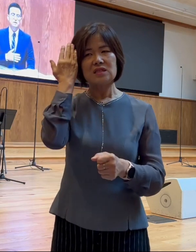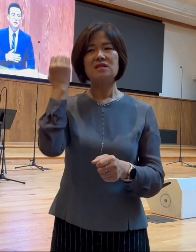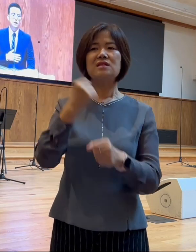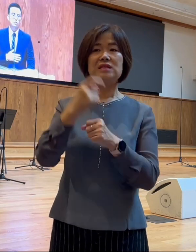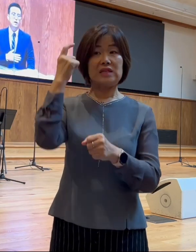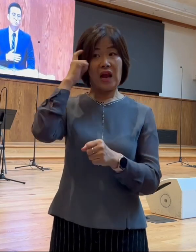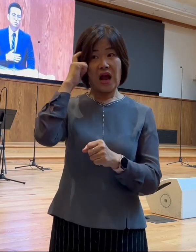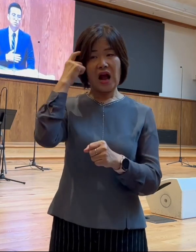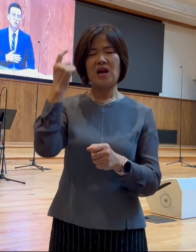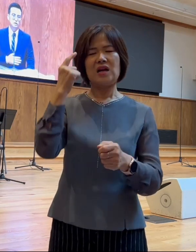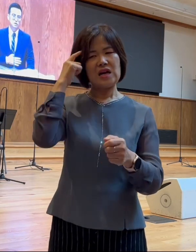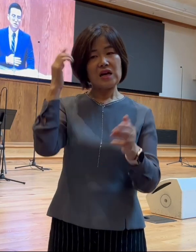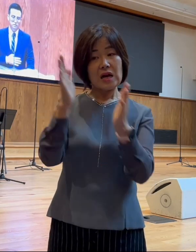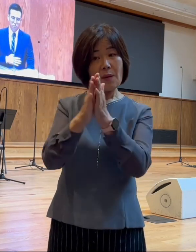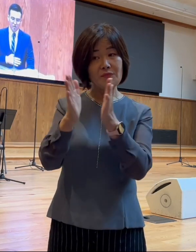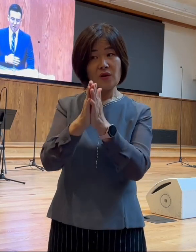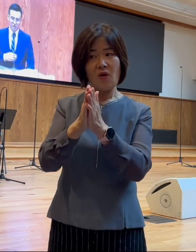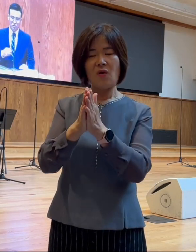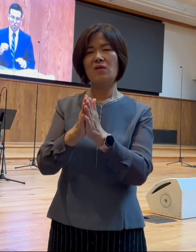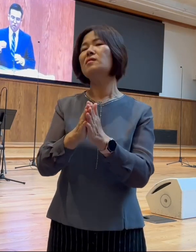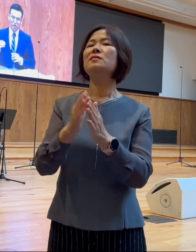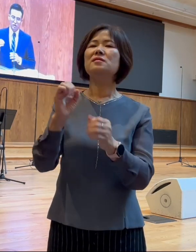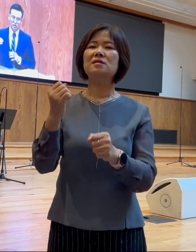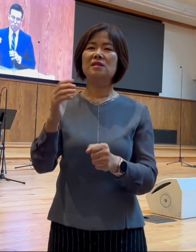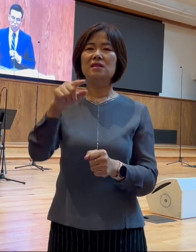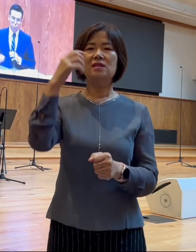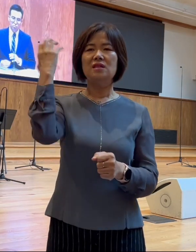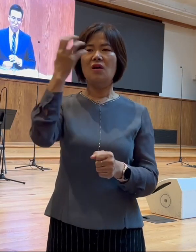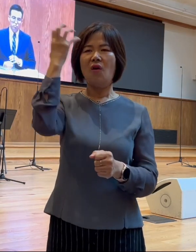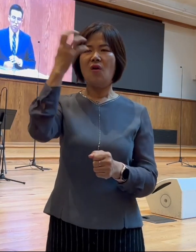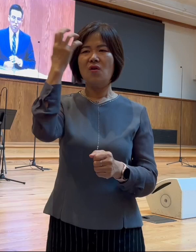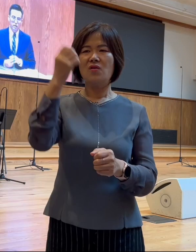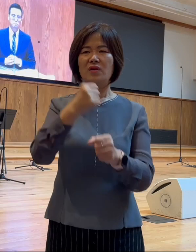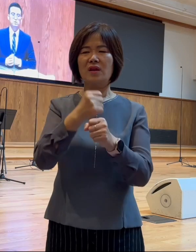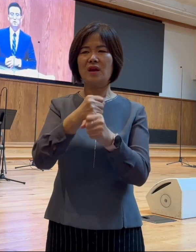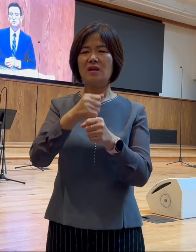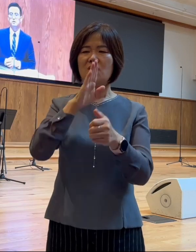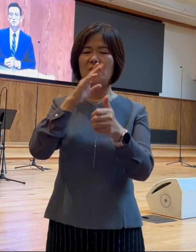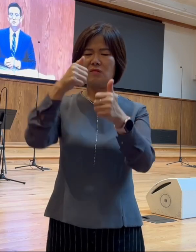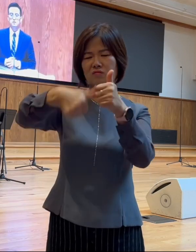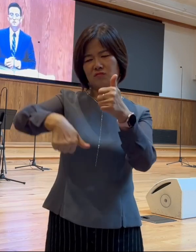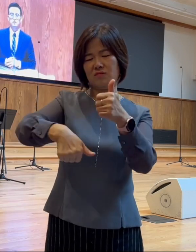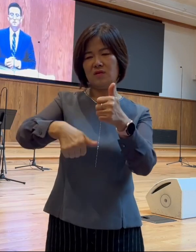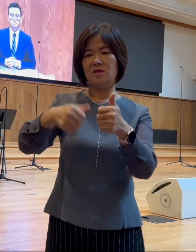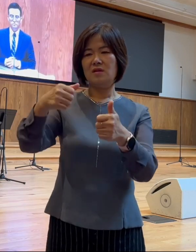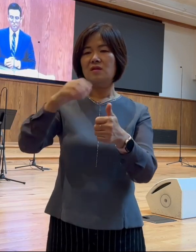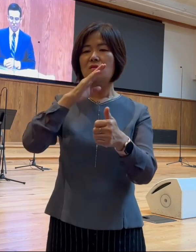나의 생각과 감정과 의지는 이 영에 순복되어야 합니다.